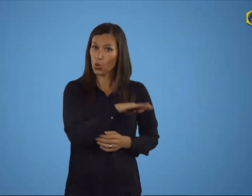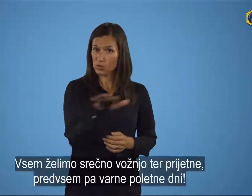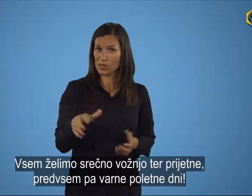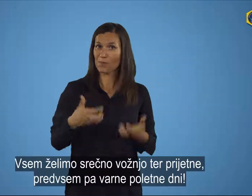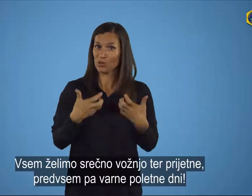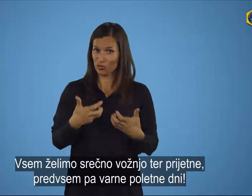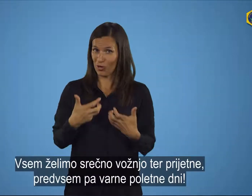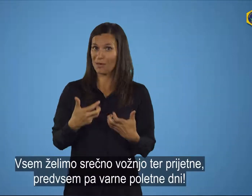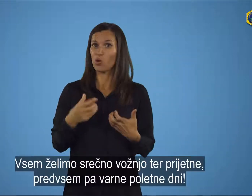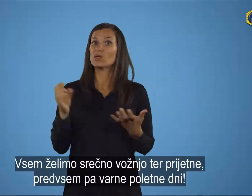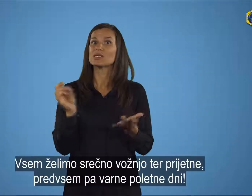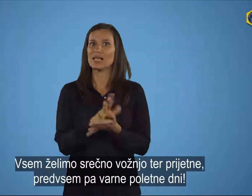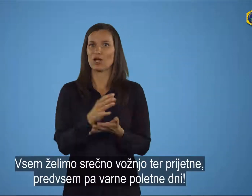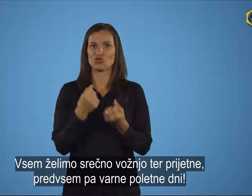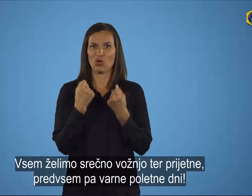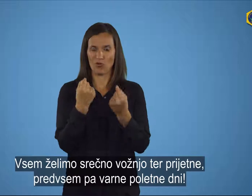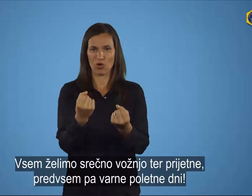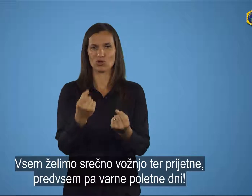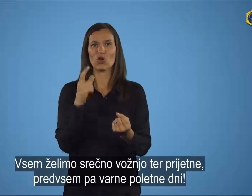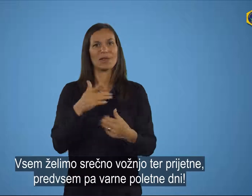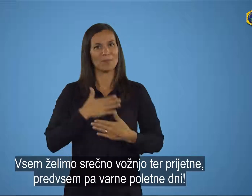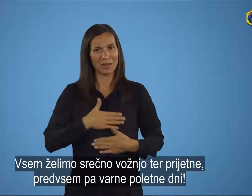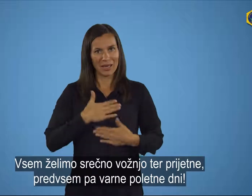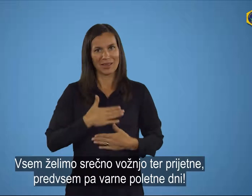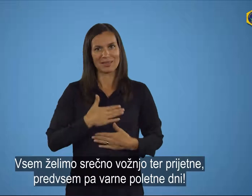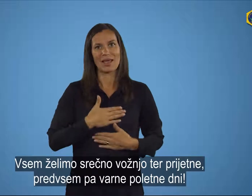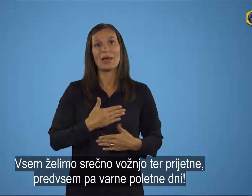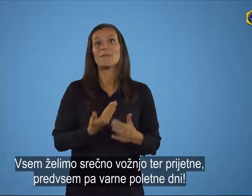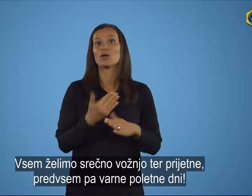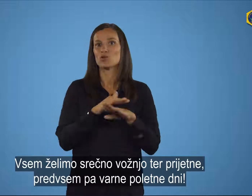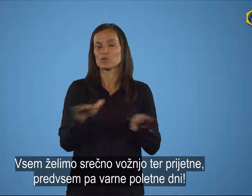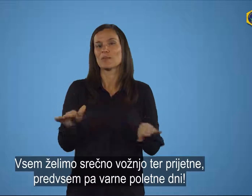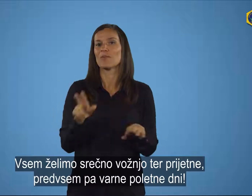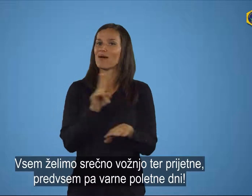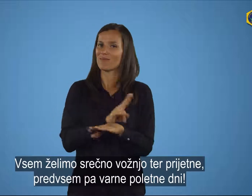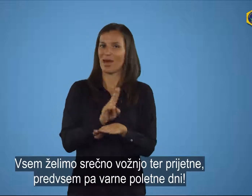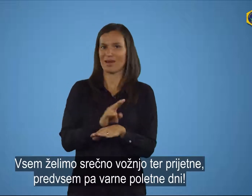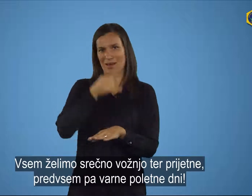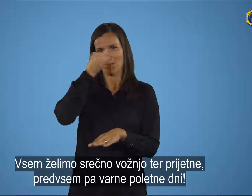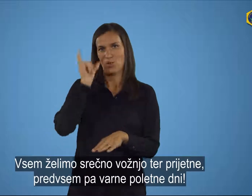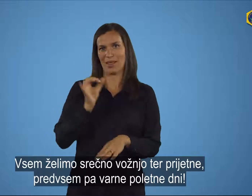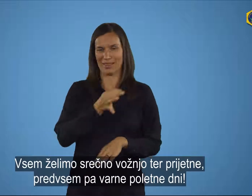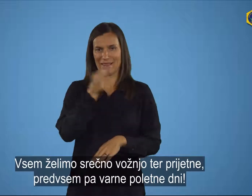Vsem želimo srečno vožnjo ter prijetne, predvsem pa varne poletne dni.